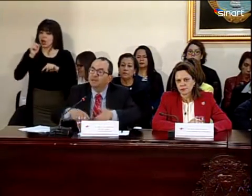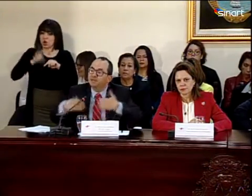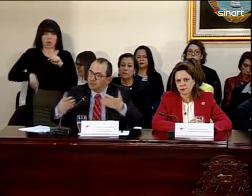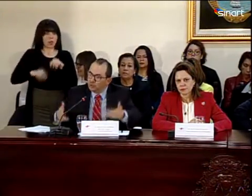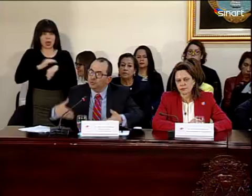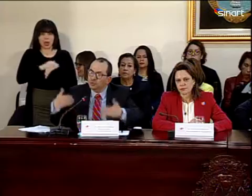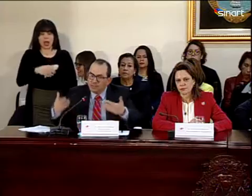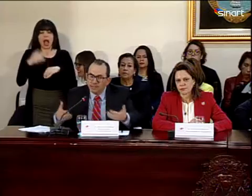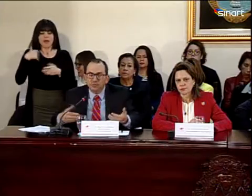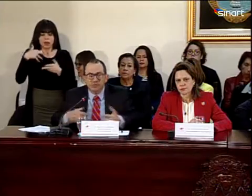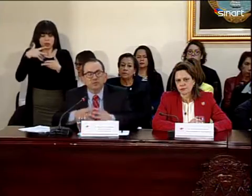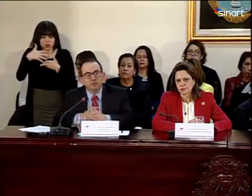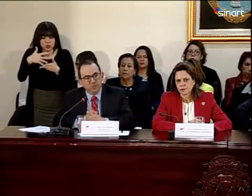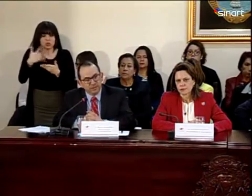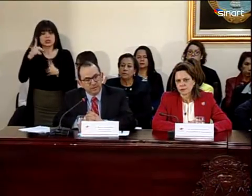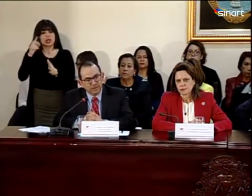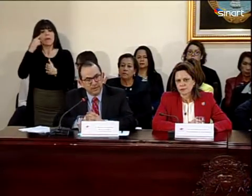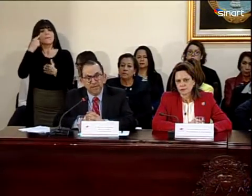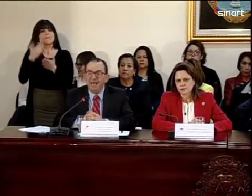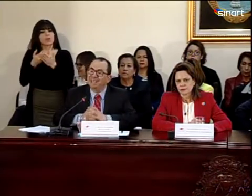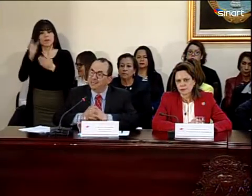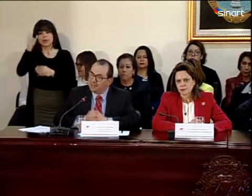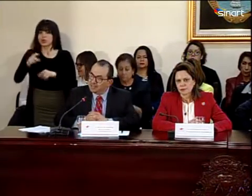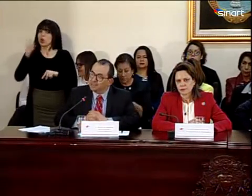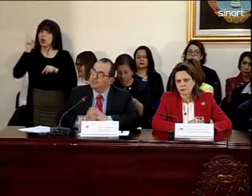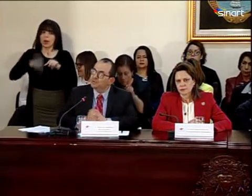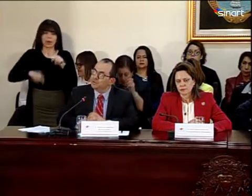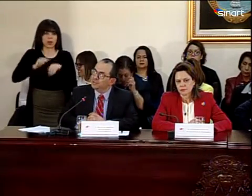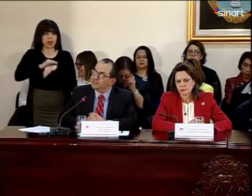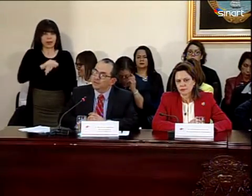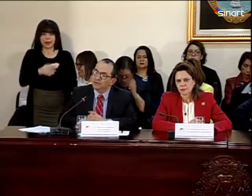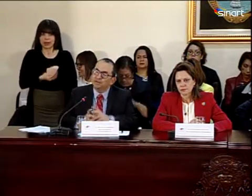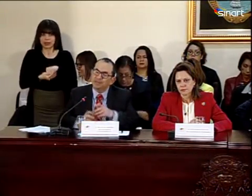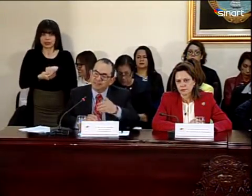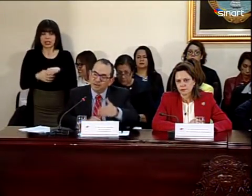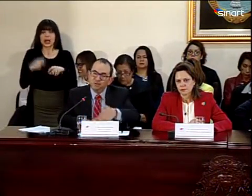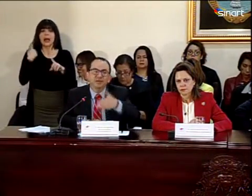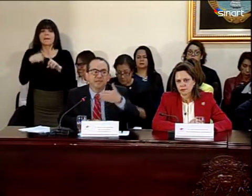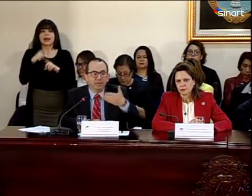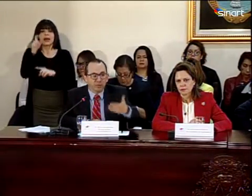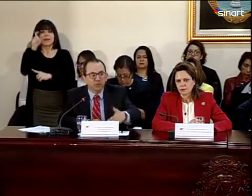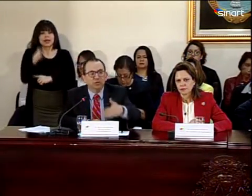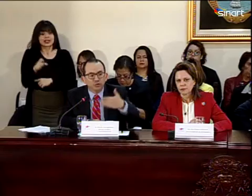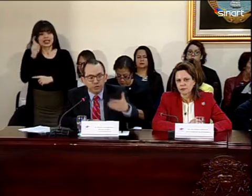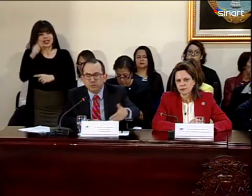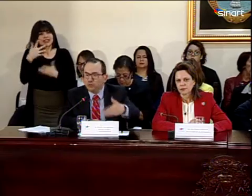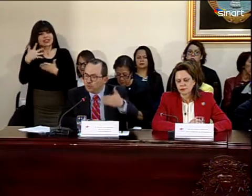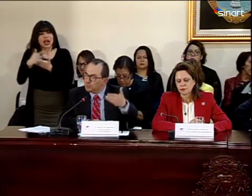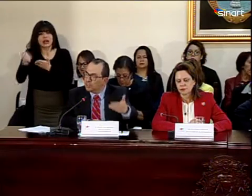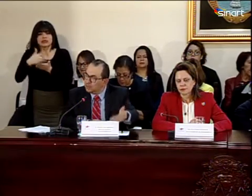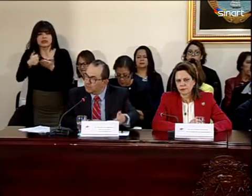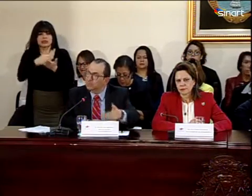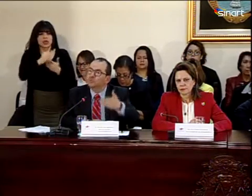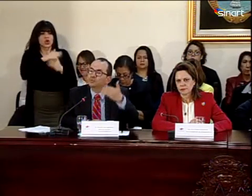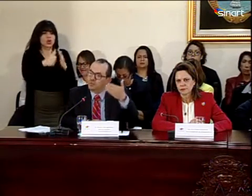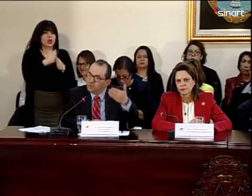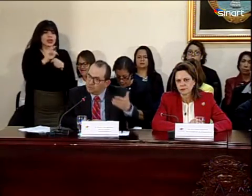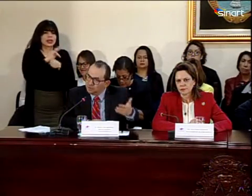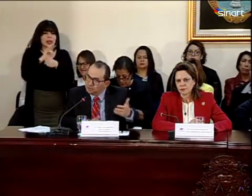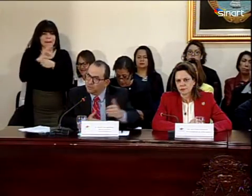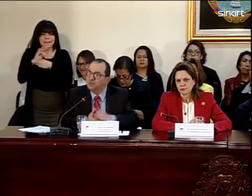tiene que haber estudios clínicos que así lo demuestren. Además, esta persona tiene que haber realizado y agotado todos los otros